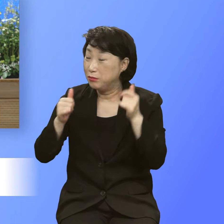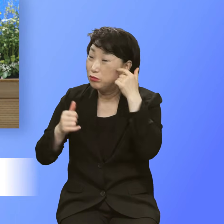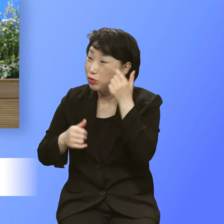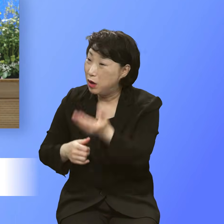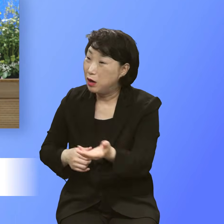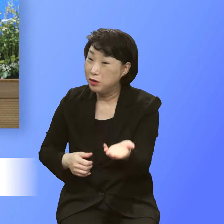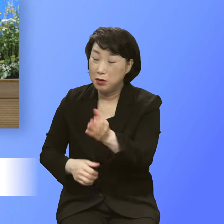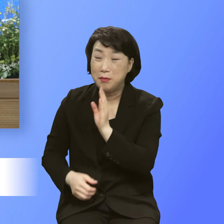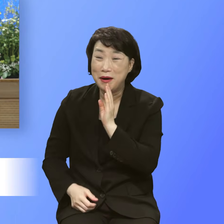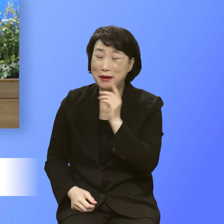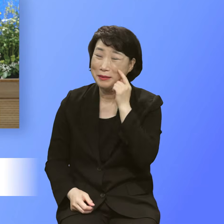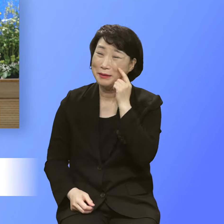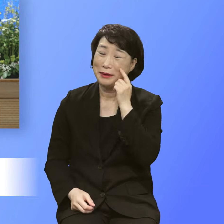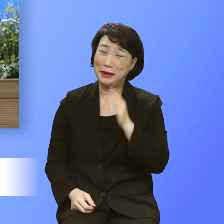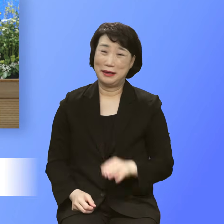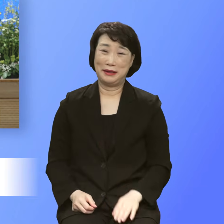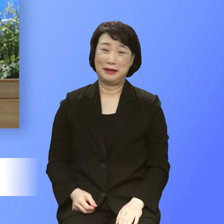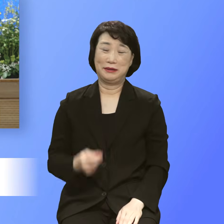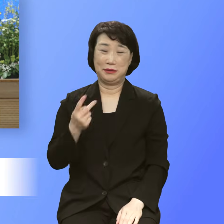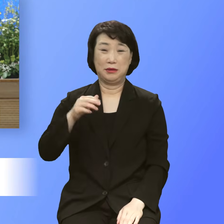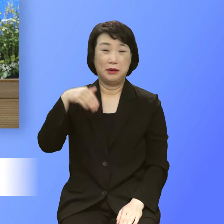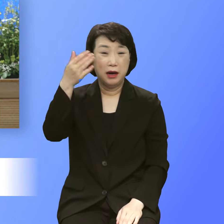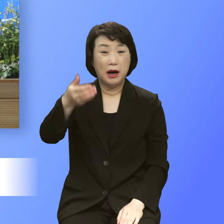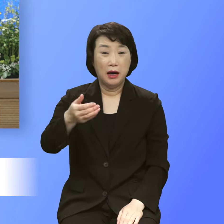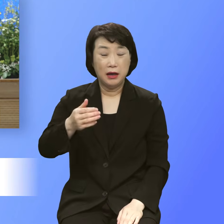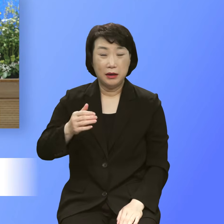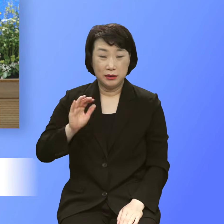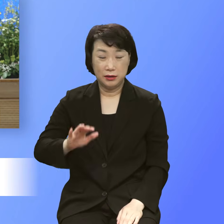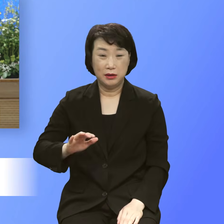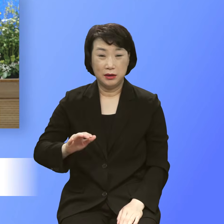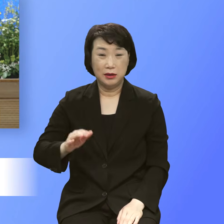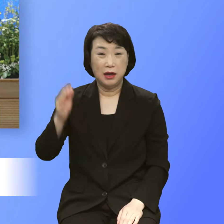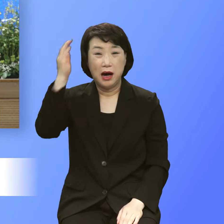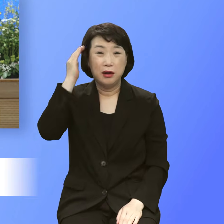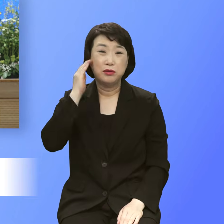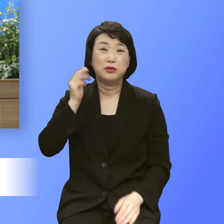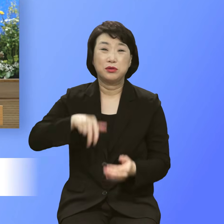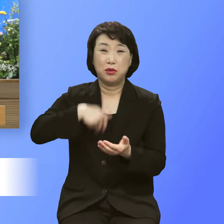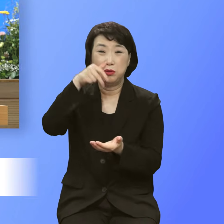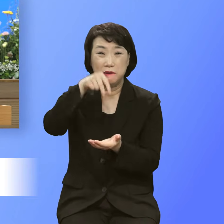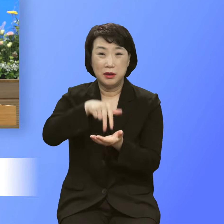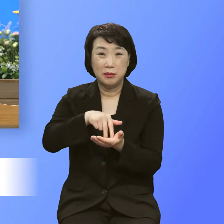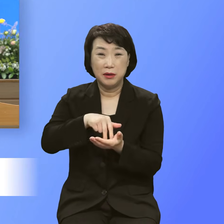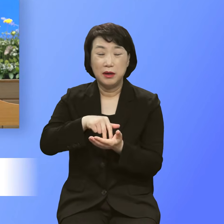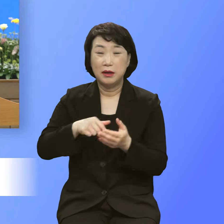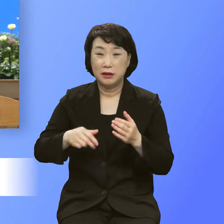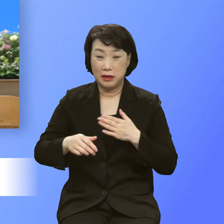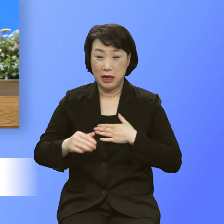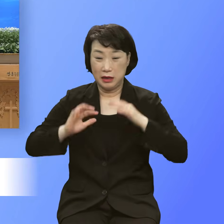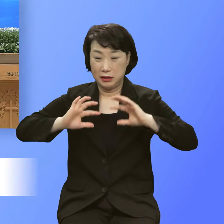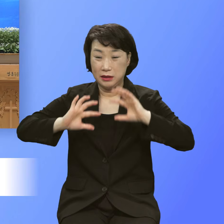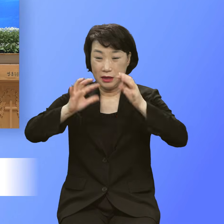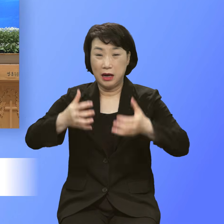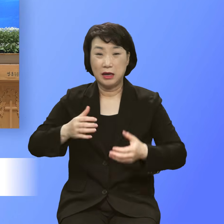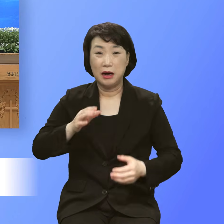그 다음에 내 나라가 됐어. 내 나라가 될 때